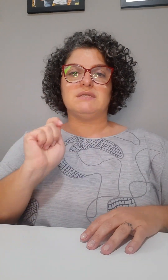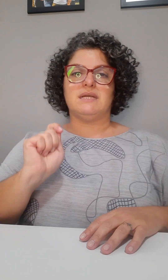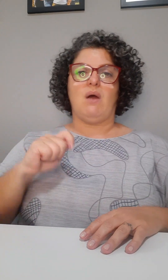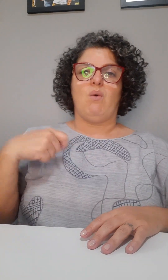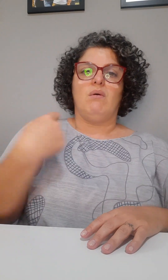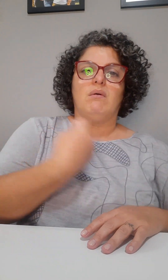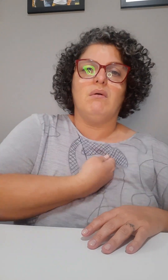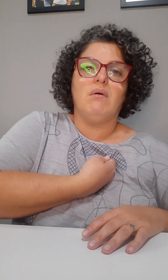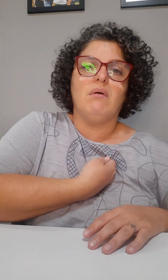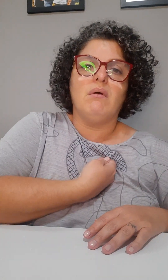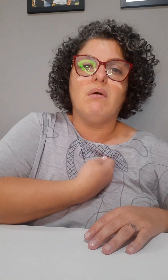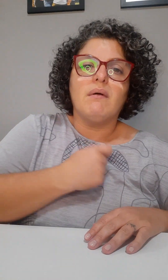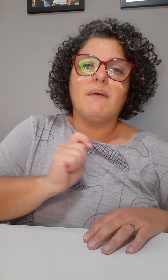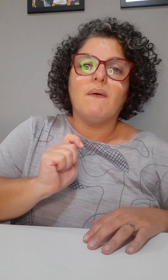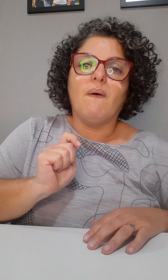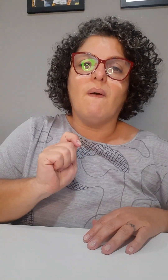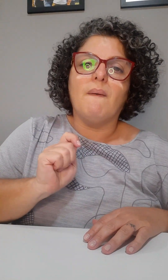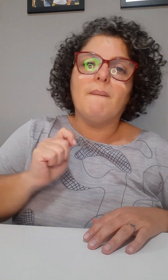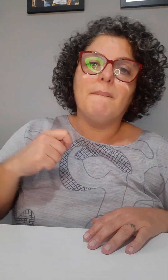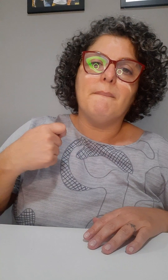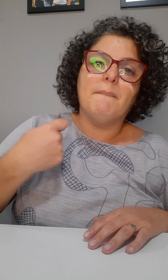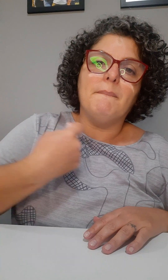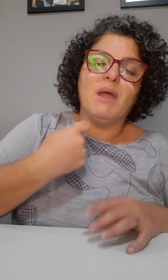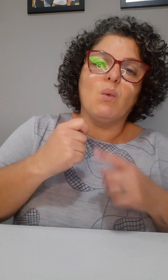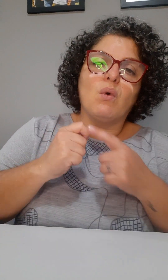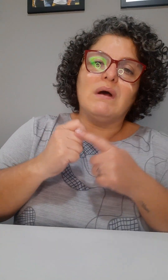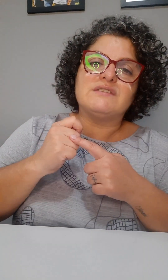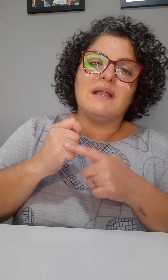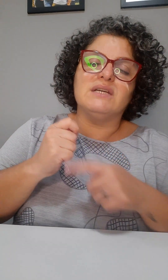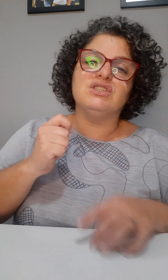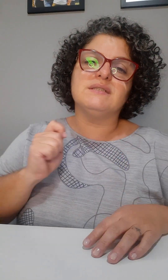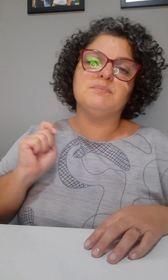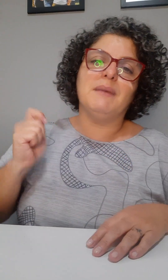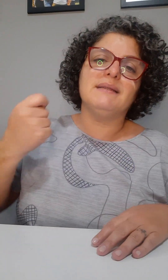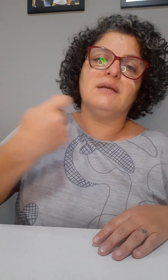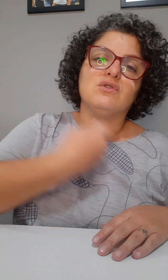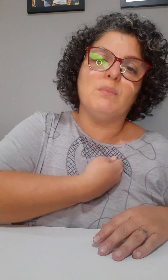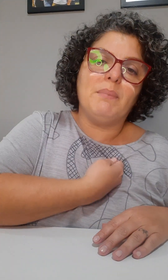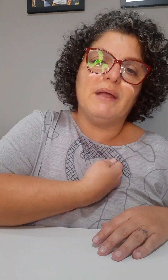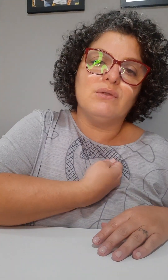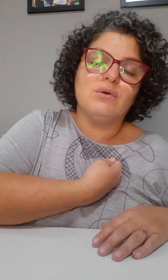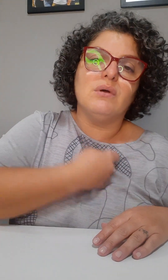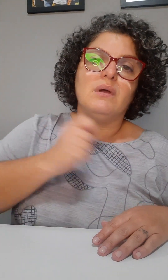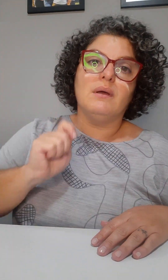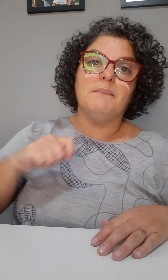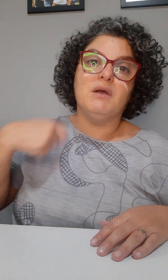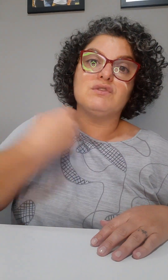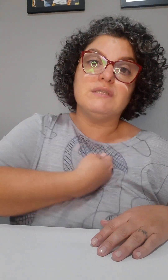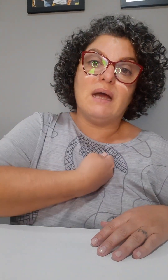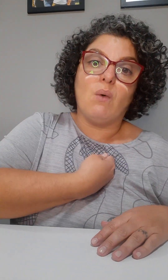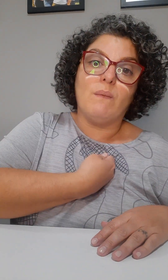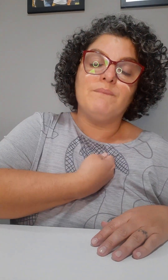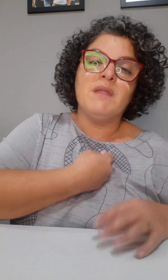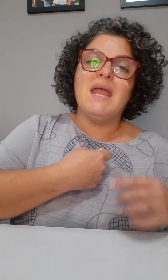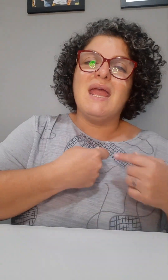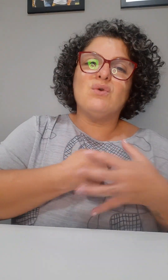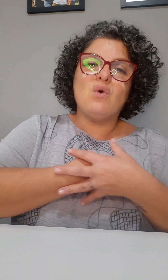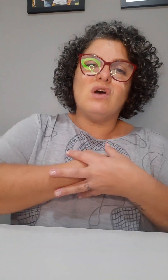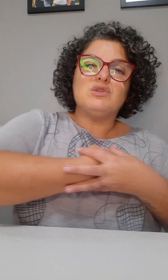sinal. Ó, meu, com as falanges batendo no peito. Meu sinal. Eu não gosto porque